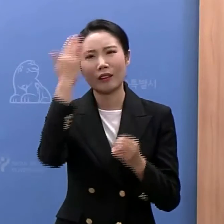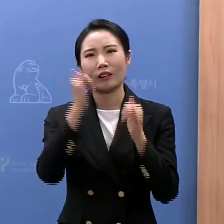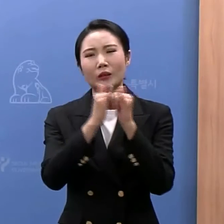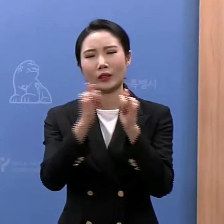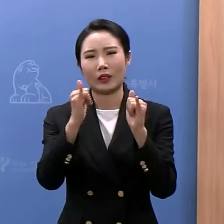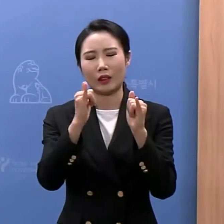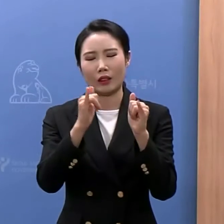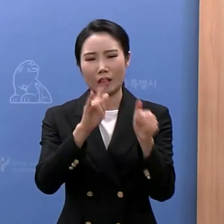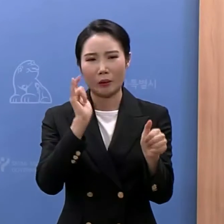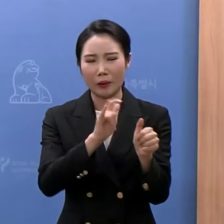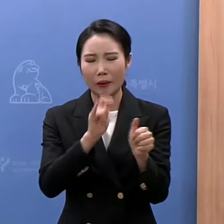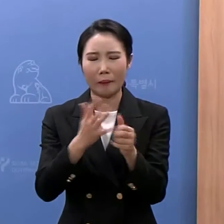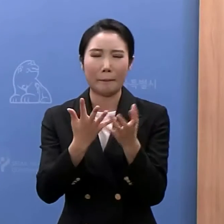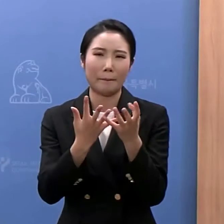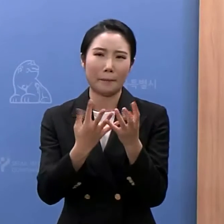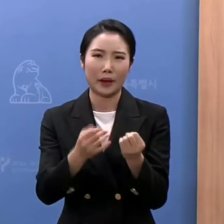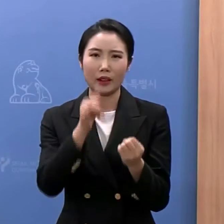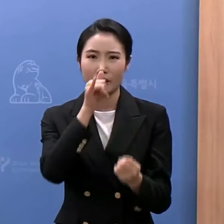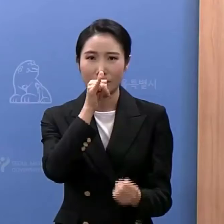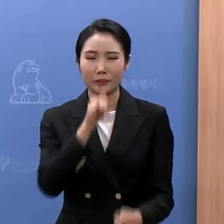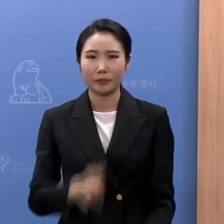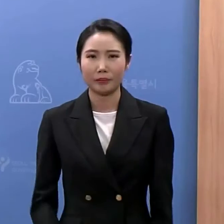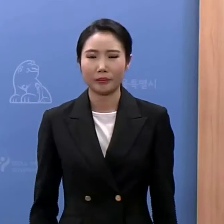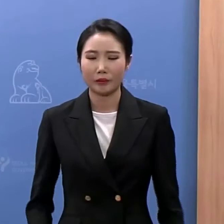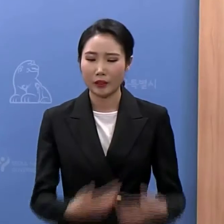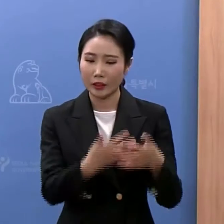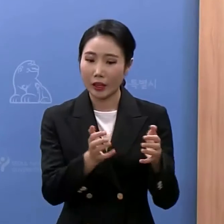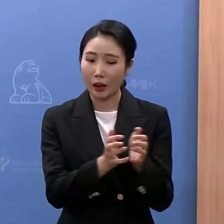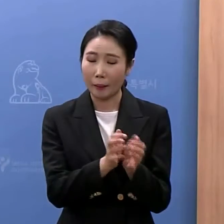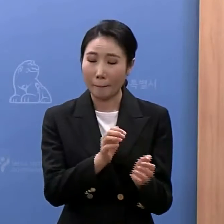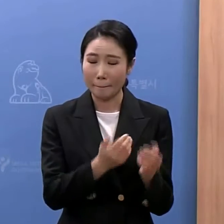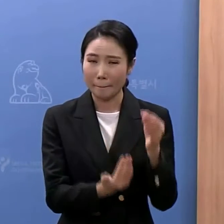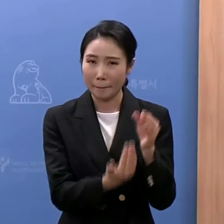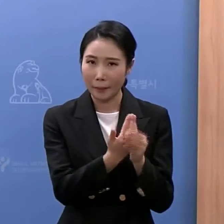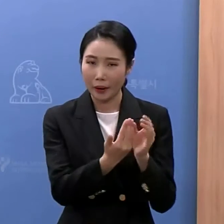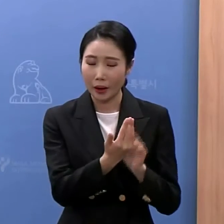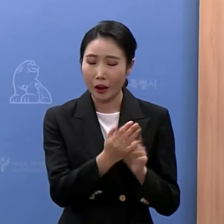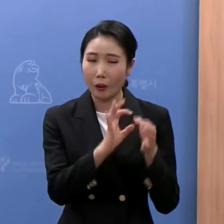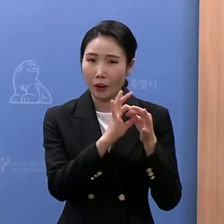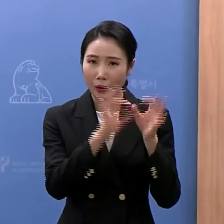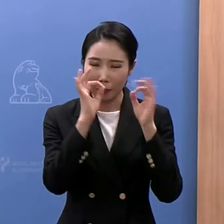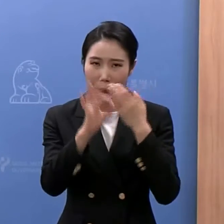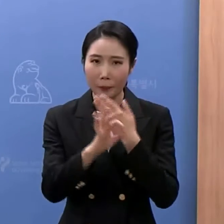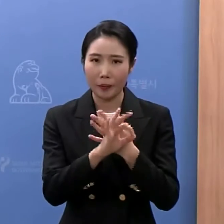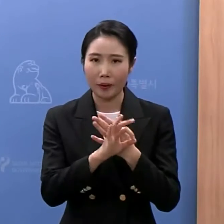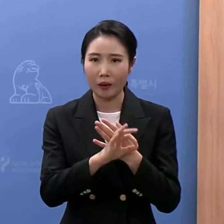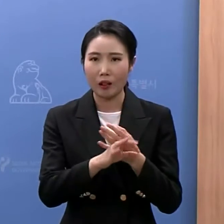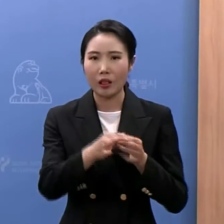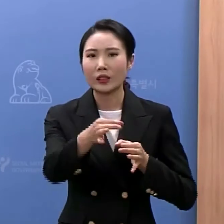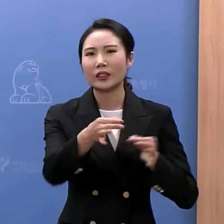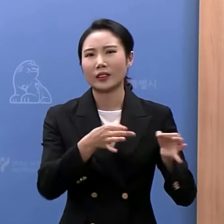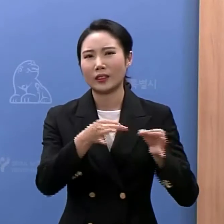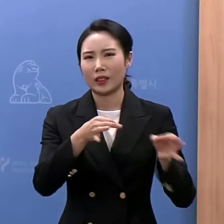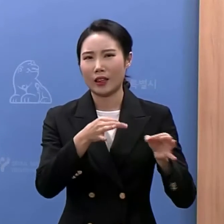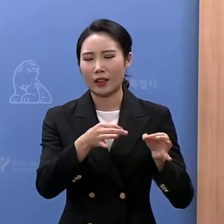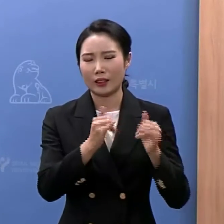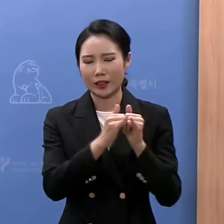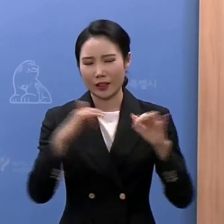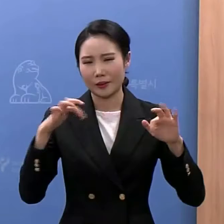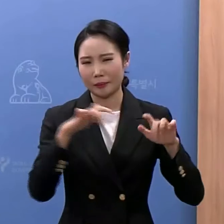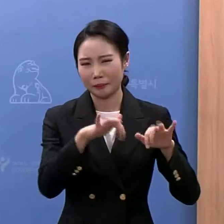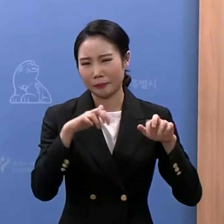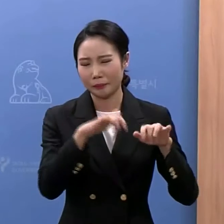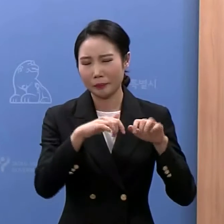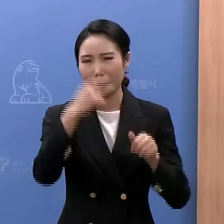확진자 비율이 높습니다. 집단 발생과 관련해서도 대형 시장 여파로 확진자가